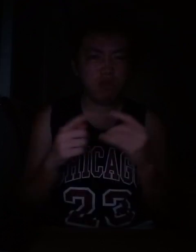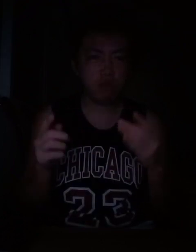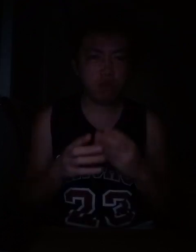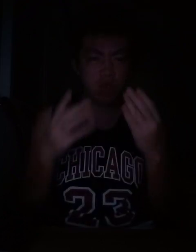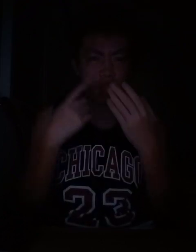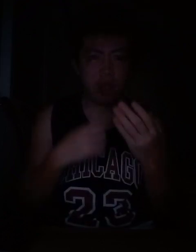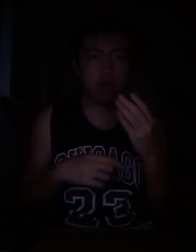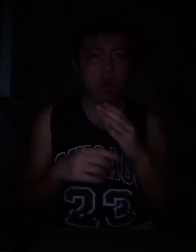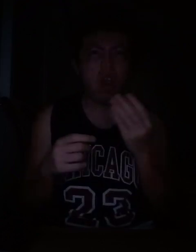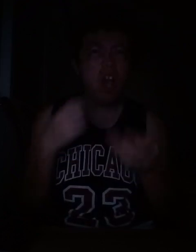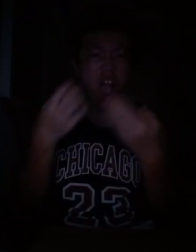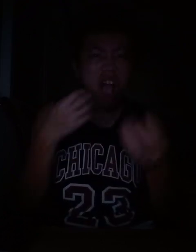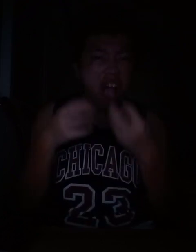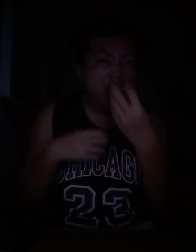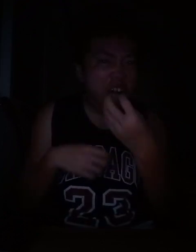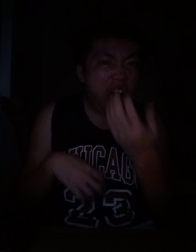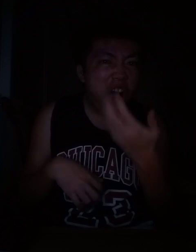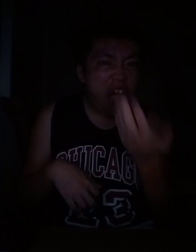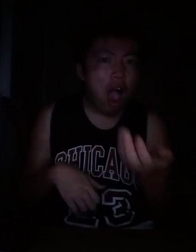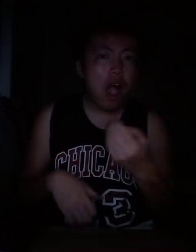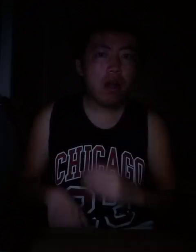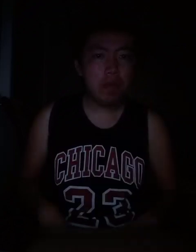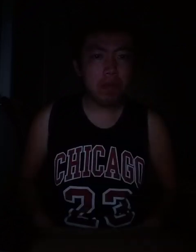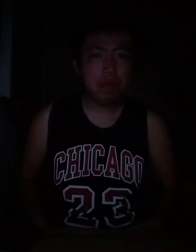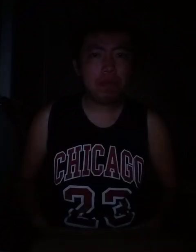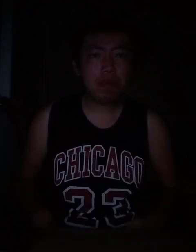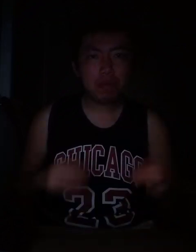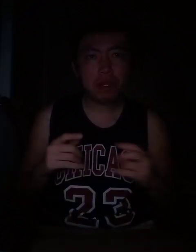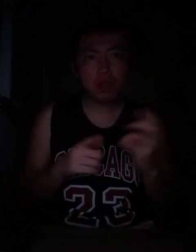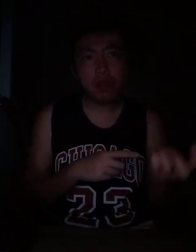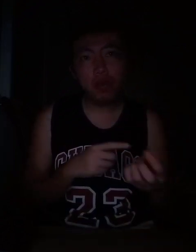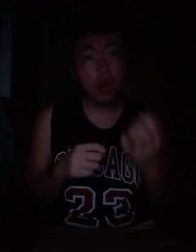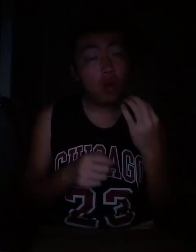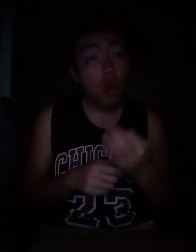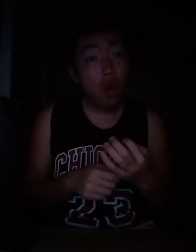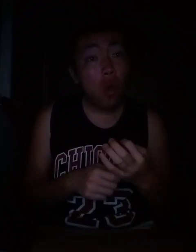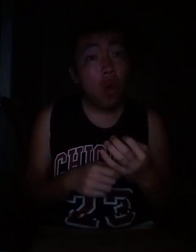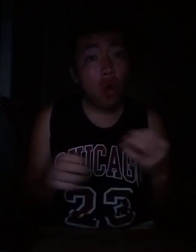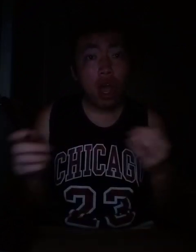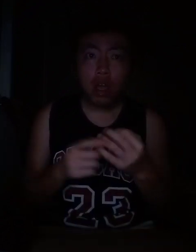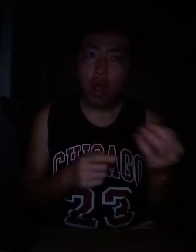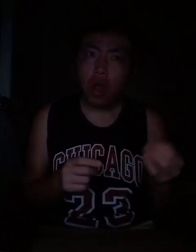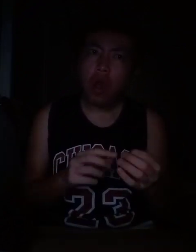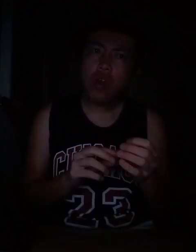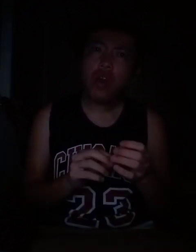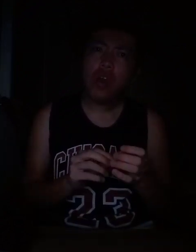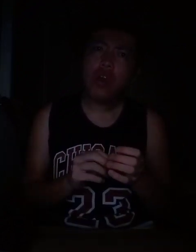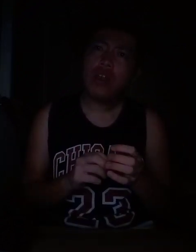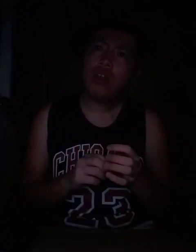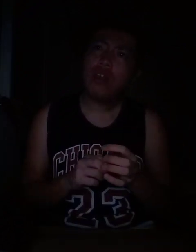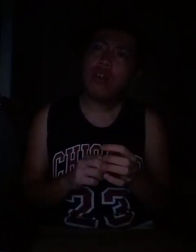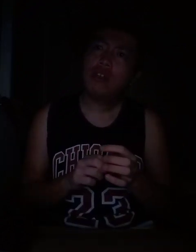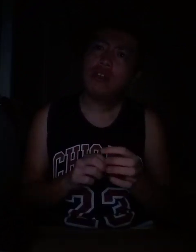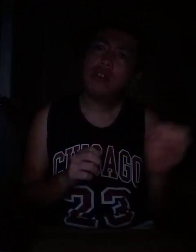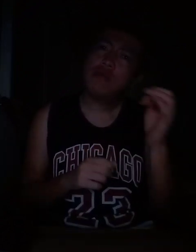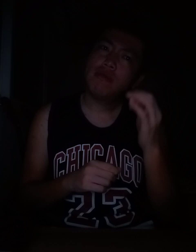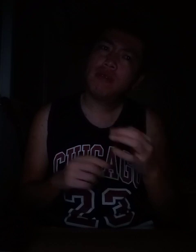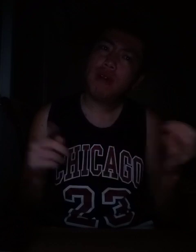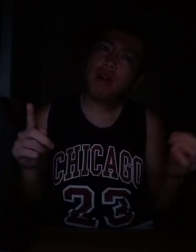폭로하겠다고 협박했다고 주장했습니다. 폭로할 내용으로는 김 전 회장이 과거 이 대표 재판부를 상대로 로비한 것과 이